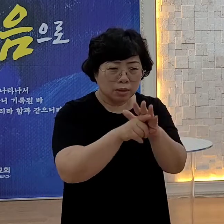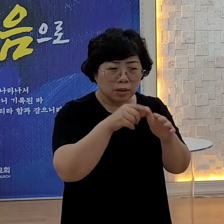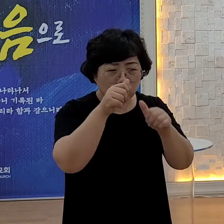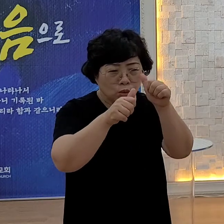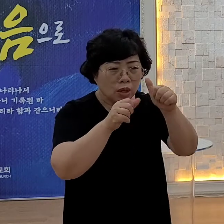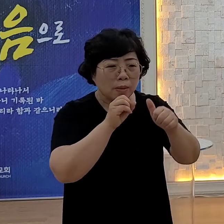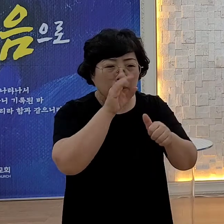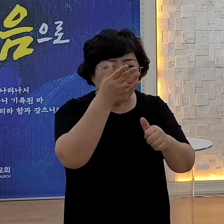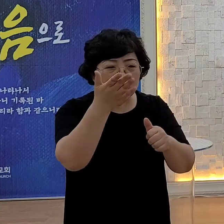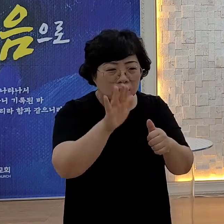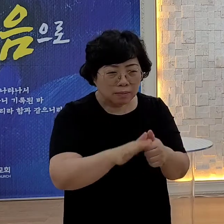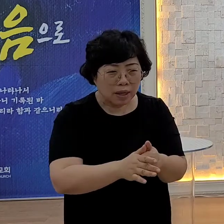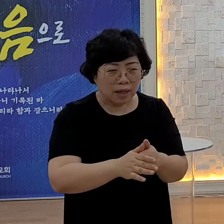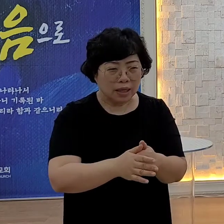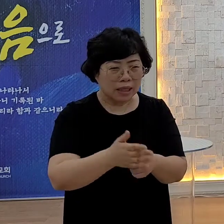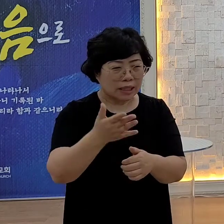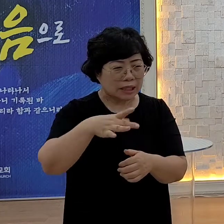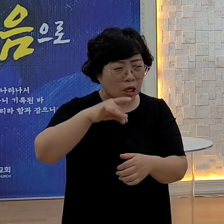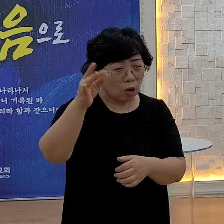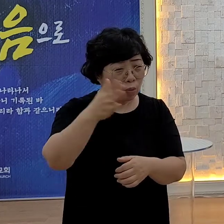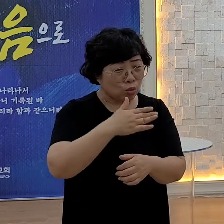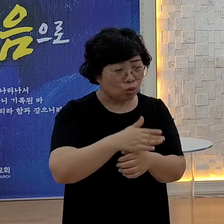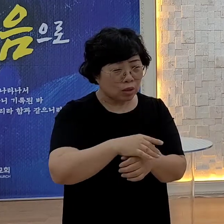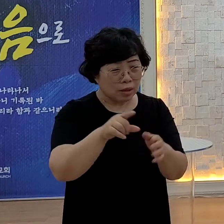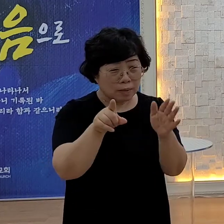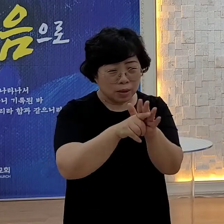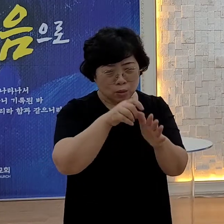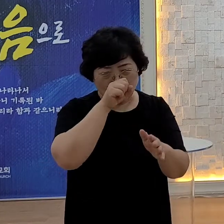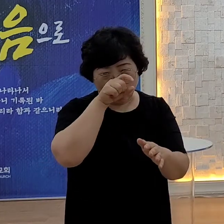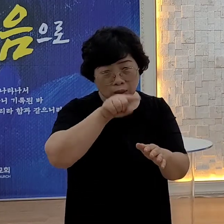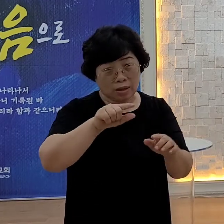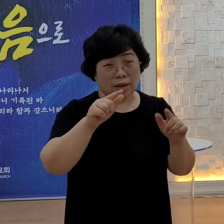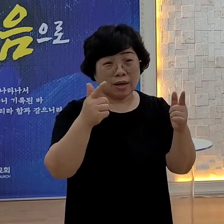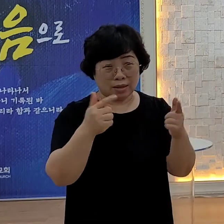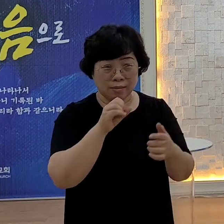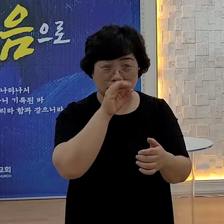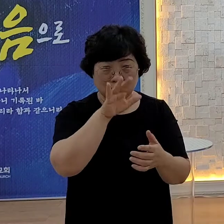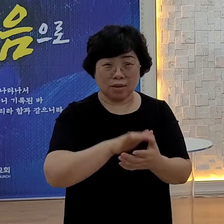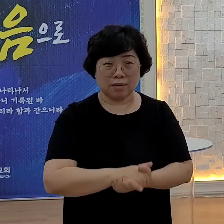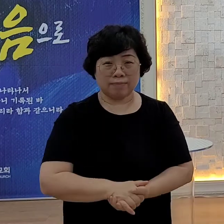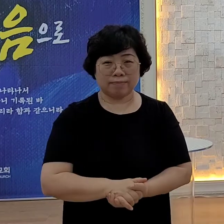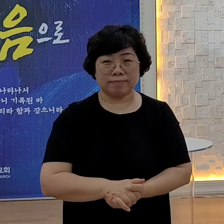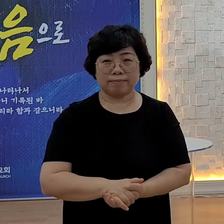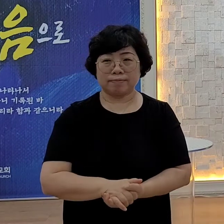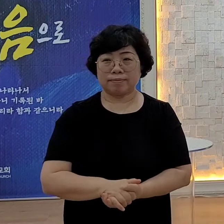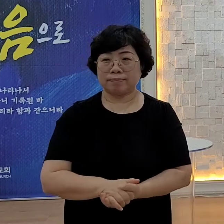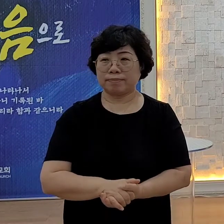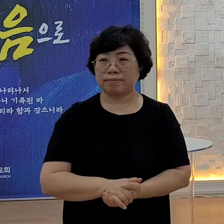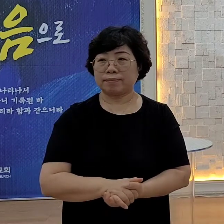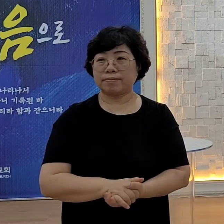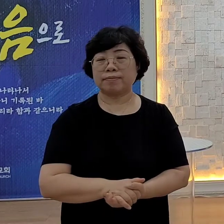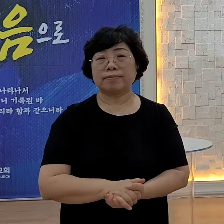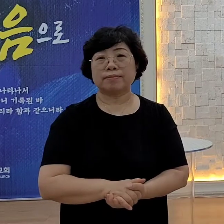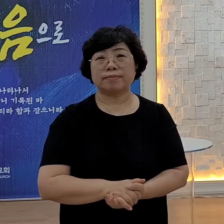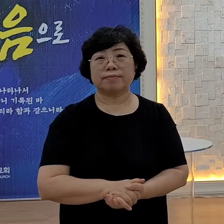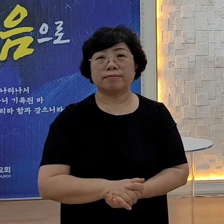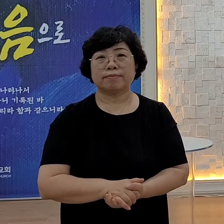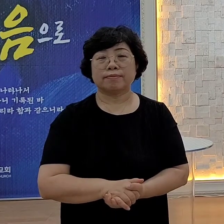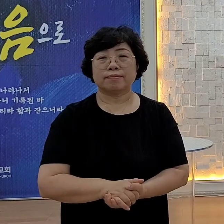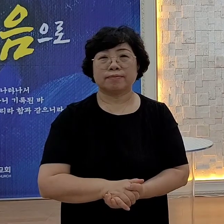이 아브라함에게 이런 때도 있었다는 거예요. 근데 우리가 잘 알듯이 여러분 이